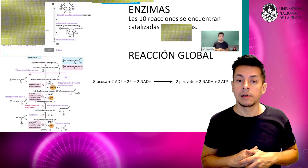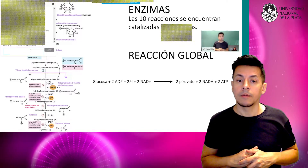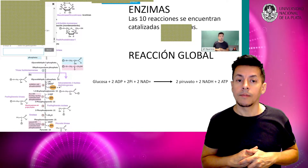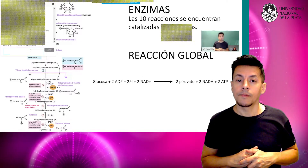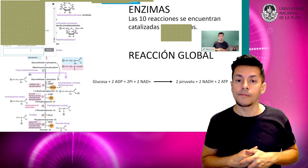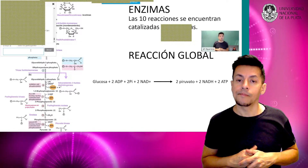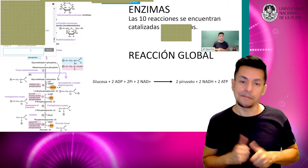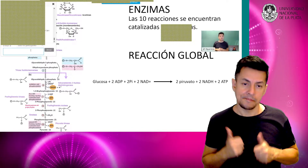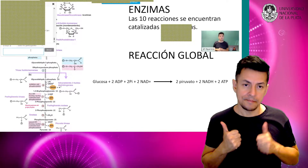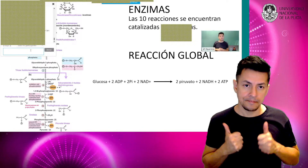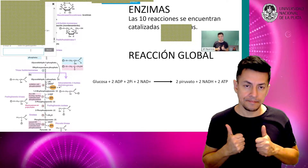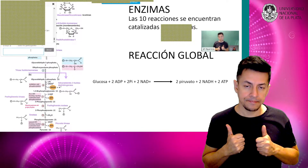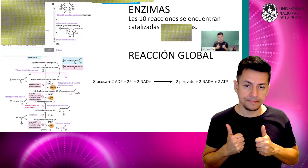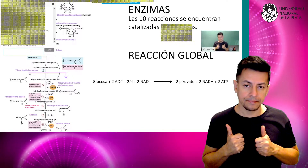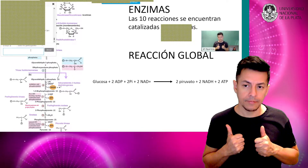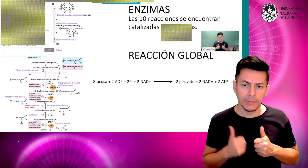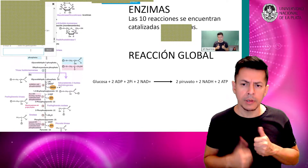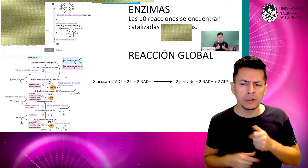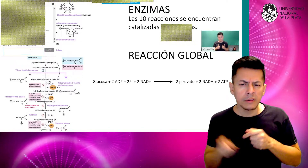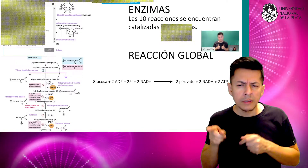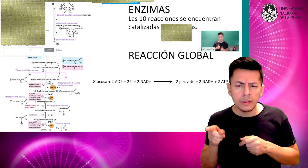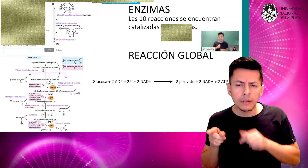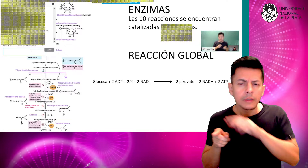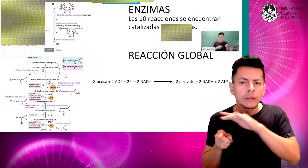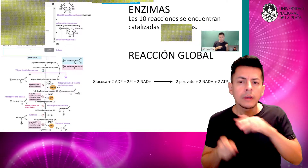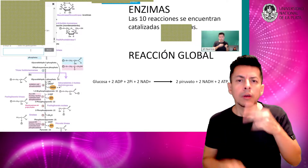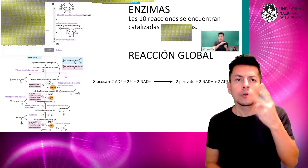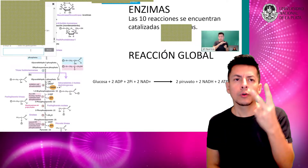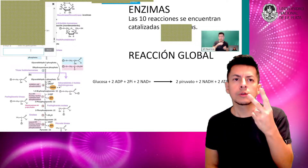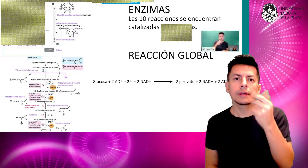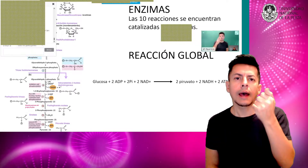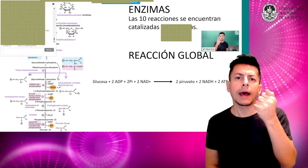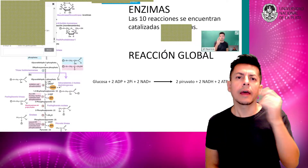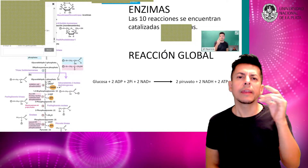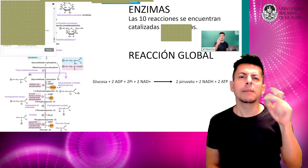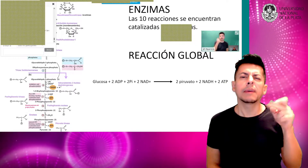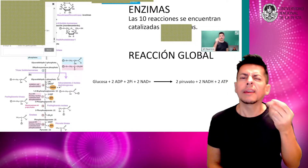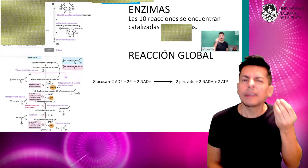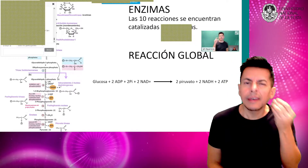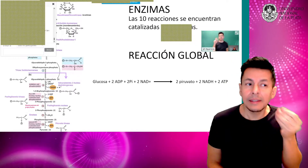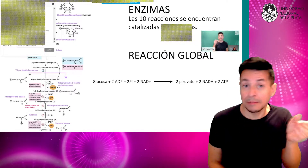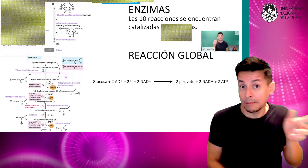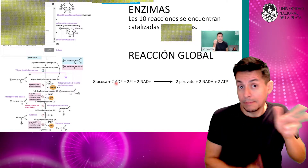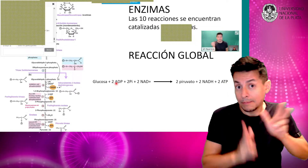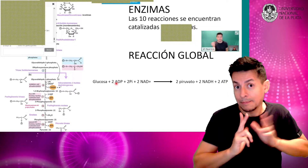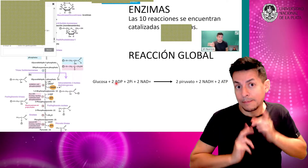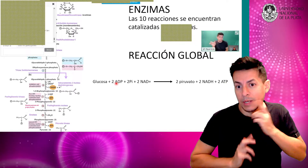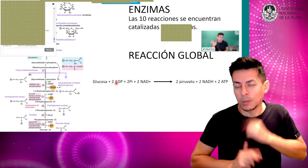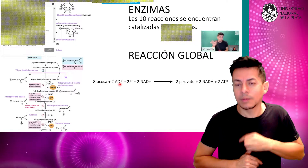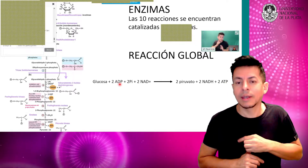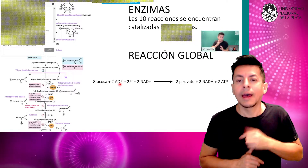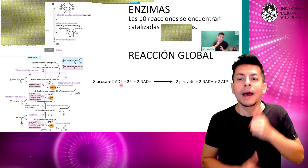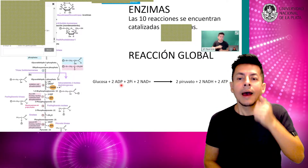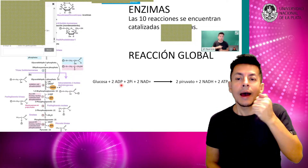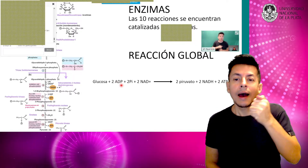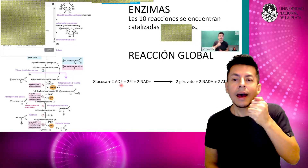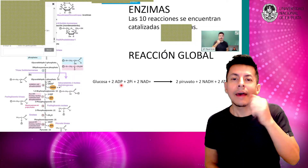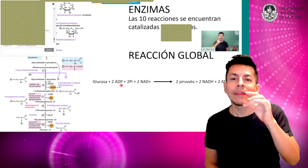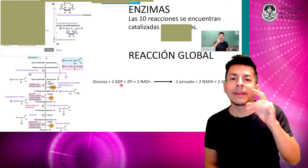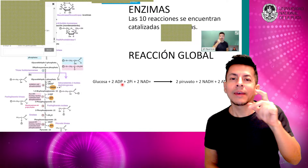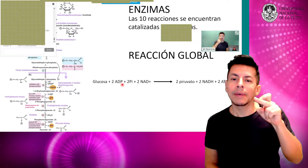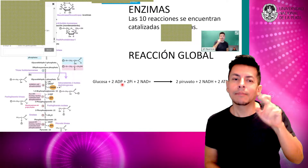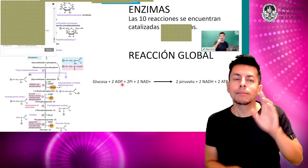Bien, 2-ADP, ¿qué es? Me pregunta. El ADP es el adenosin